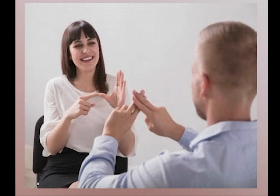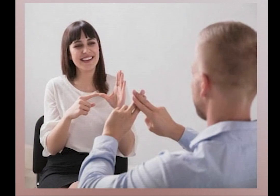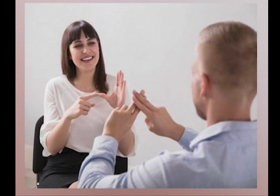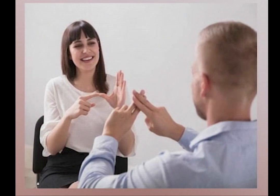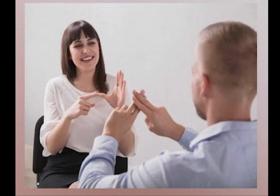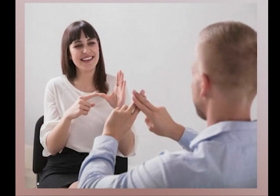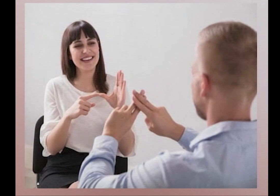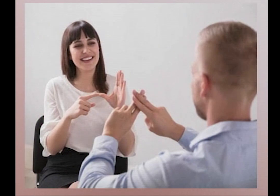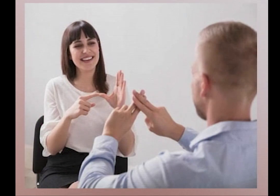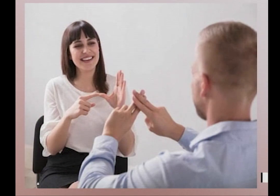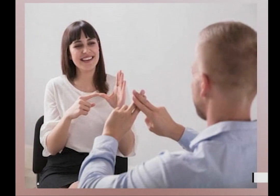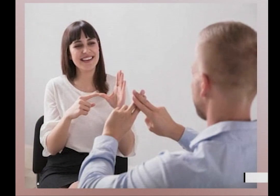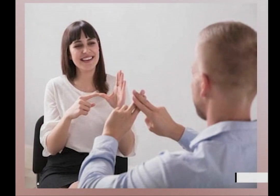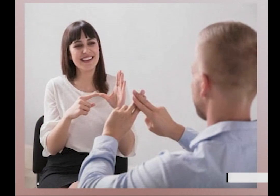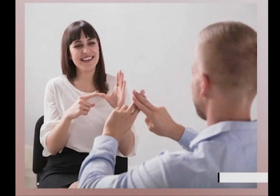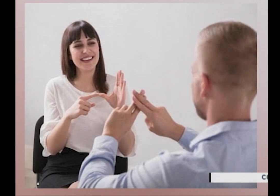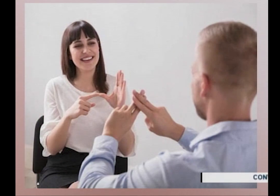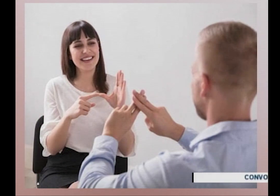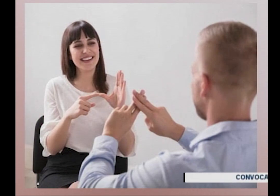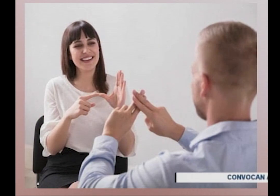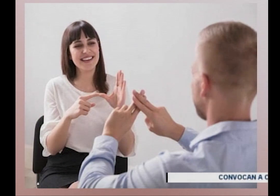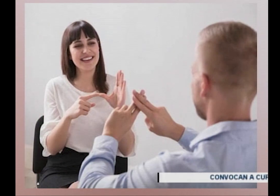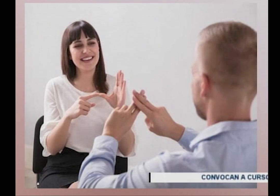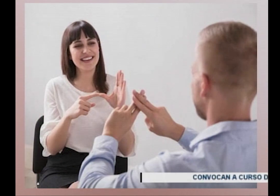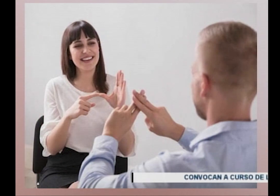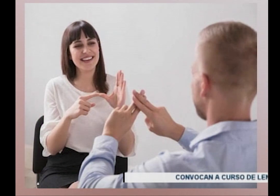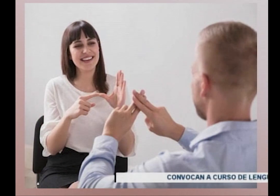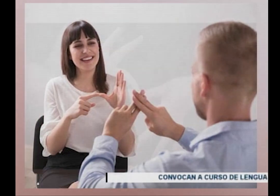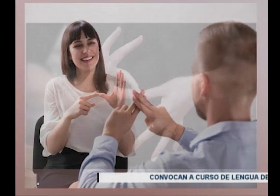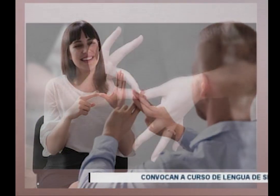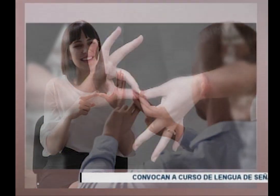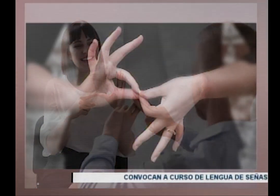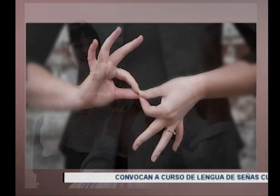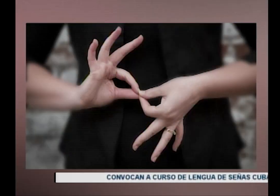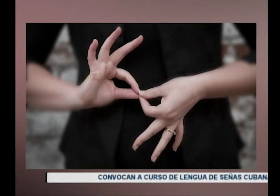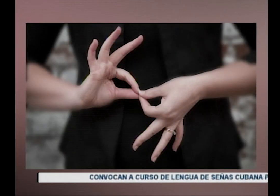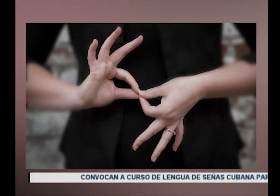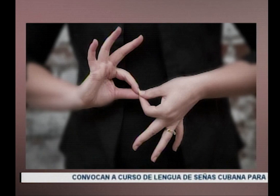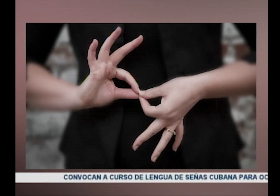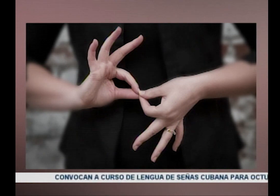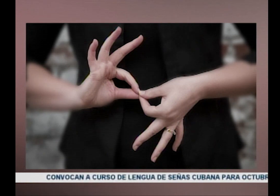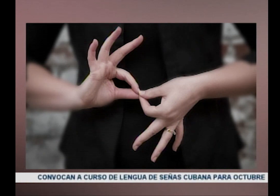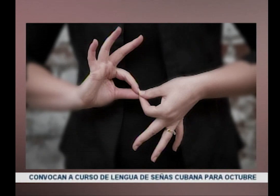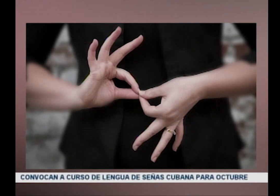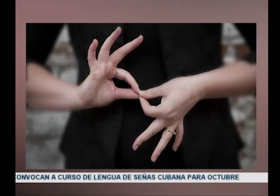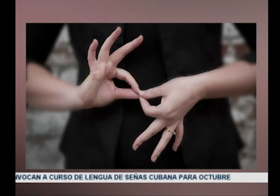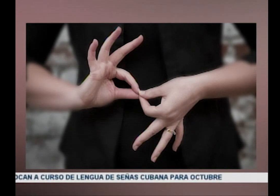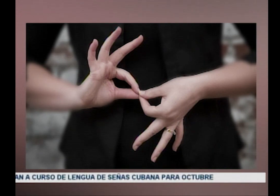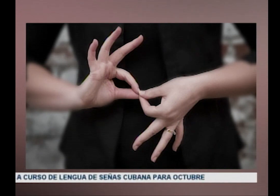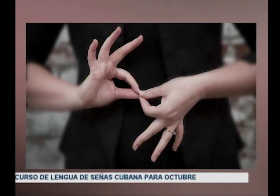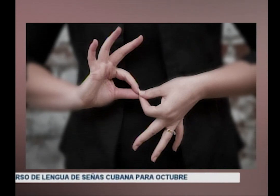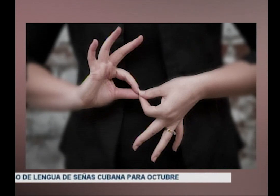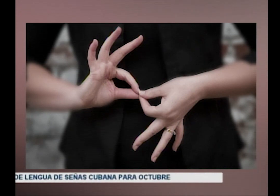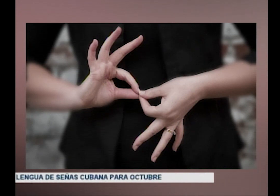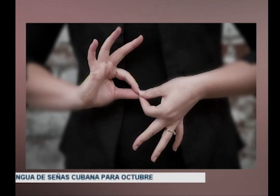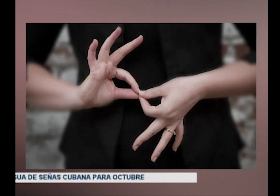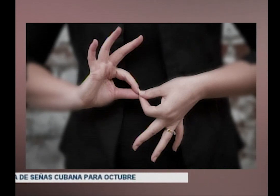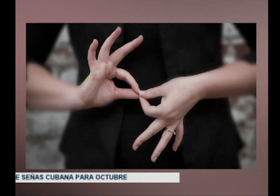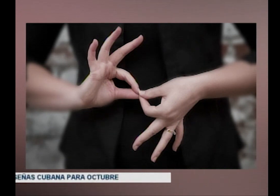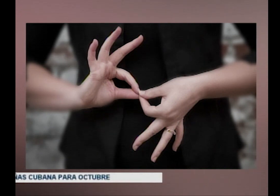números telefónicos, 76918547 y 76918549. Los encuentros